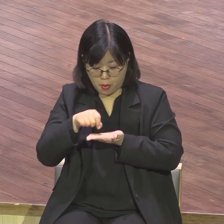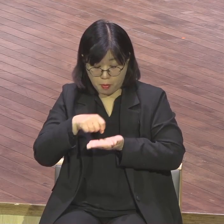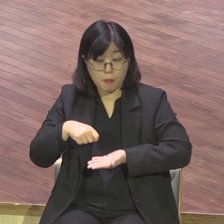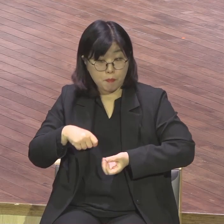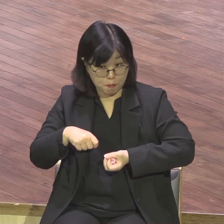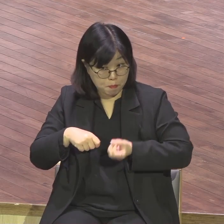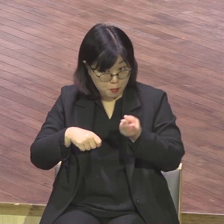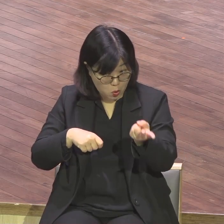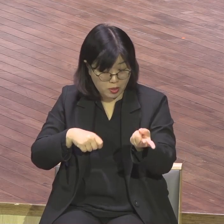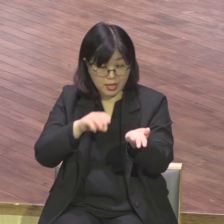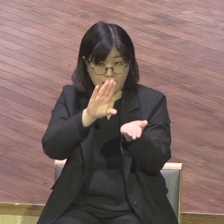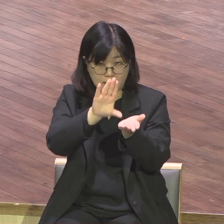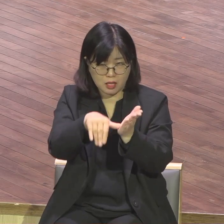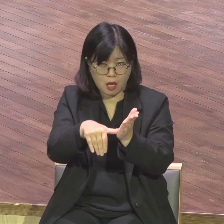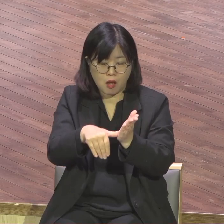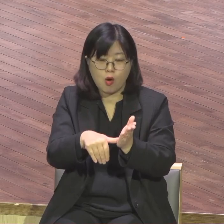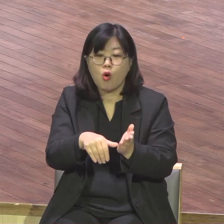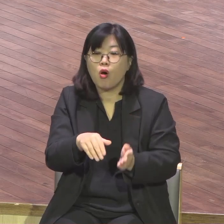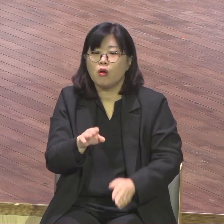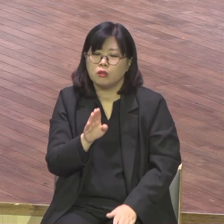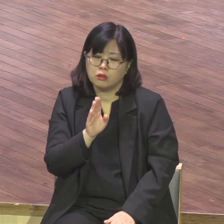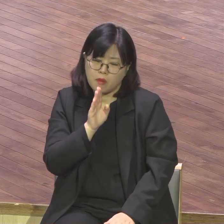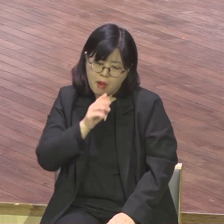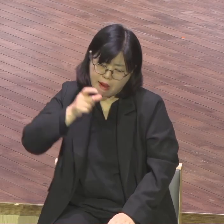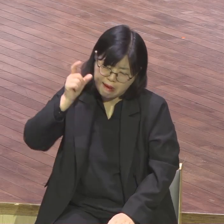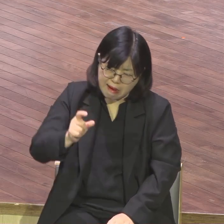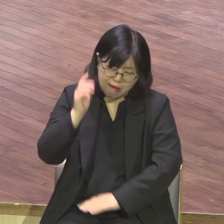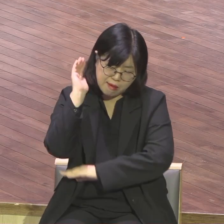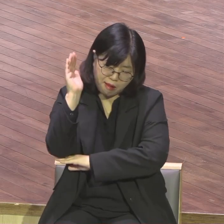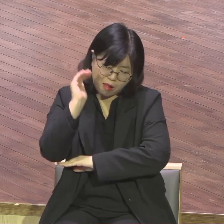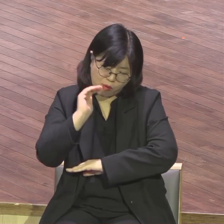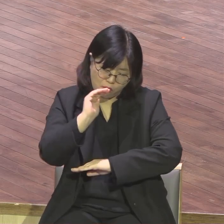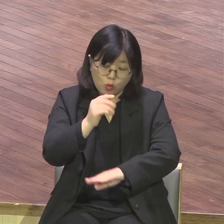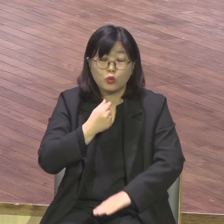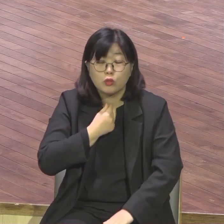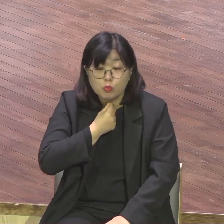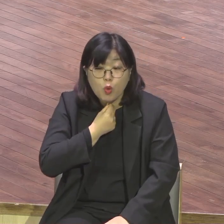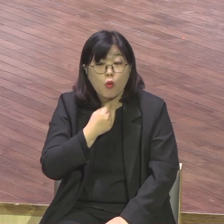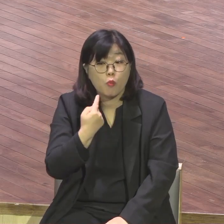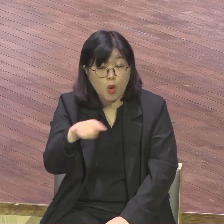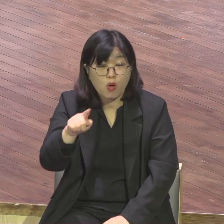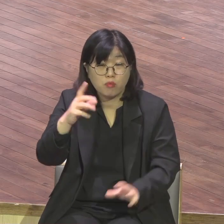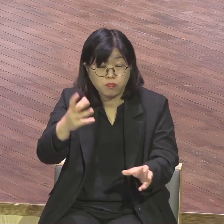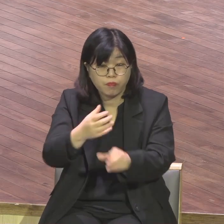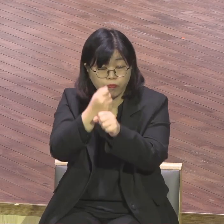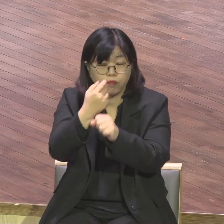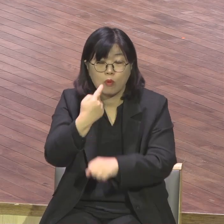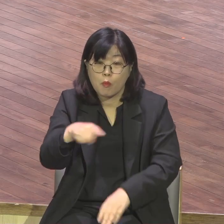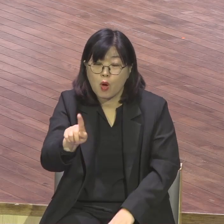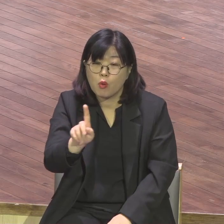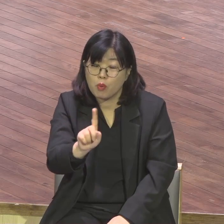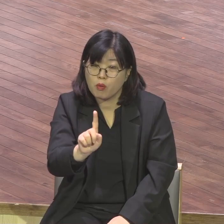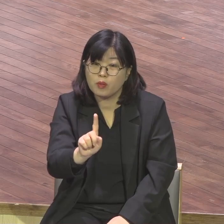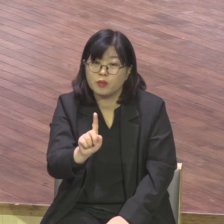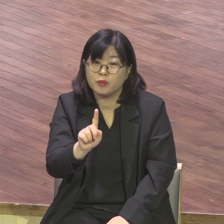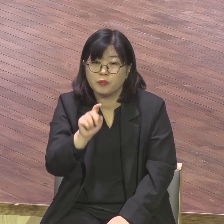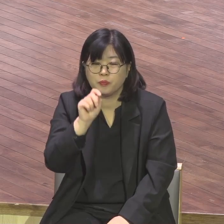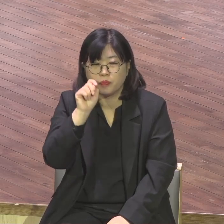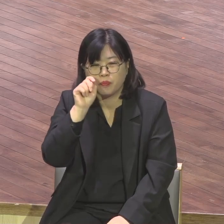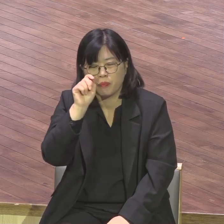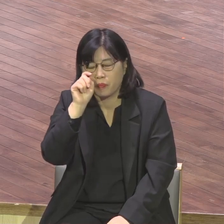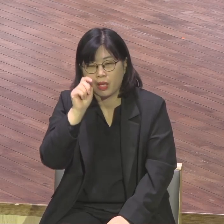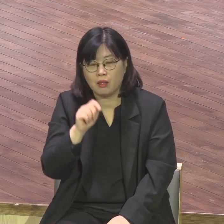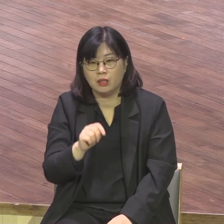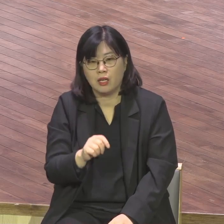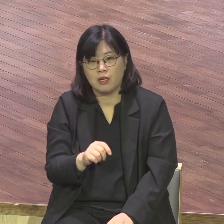정말 강조하고 싶었던 것은 빌립보 교회 성도들이 놓치지 말아야 될 것, 여기에 대해서